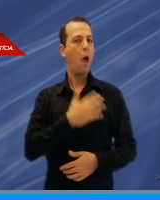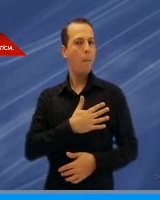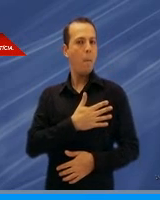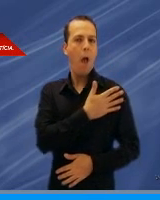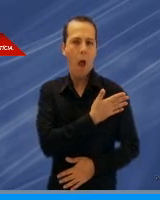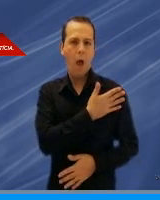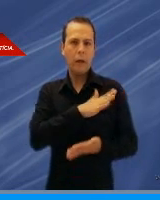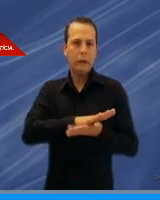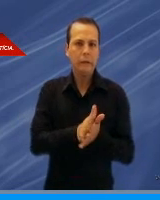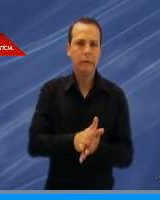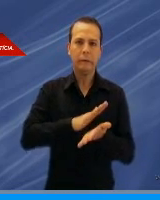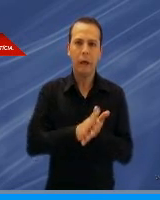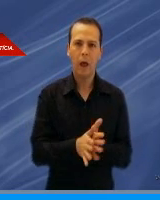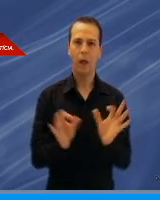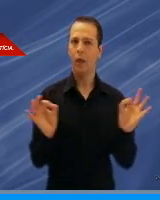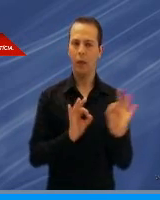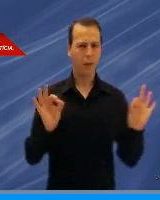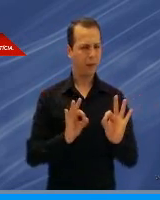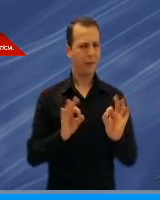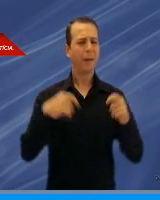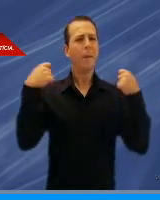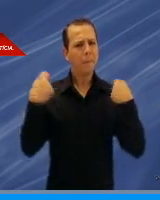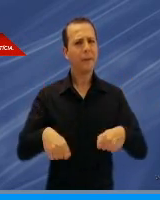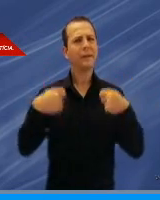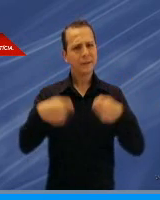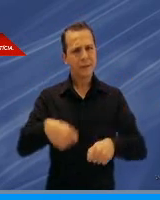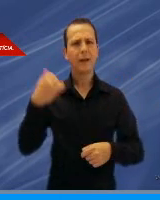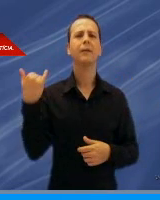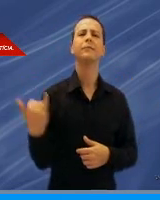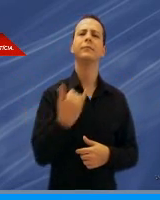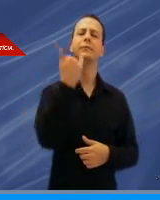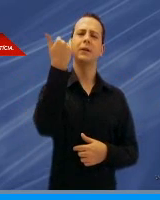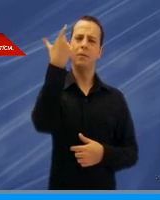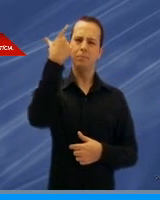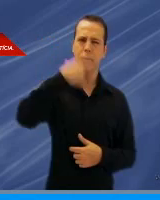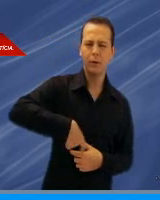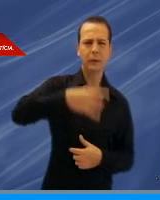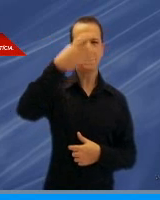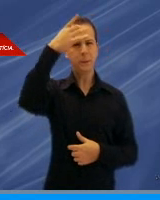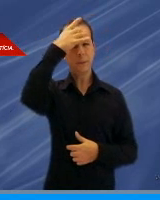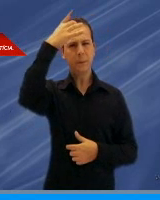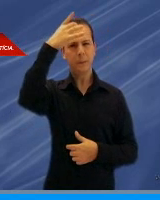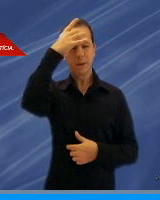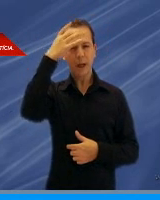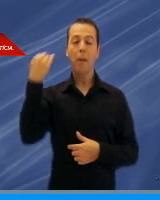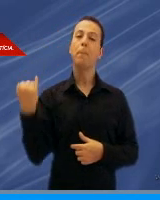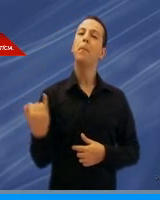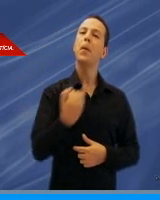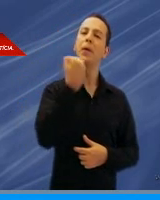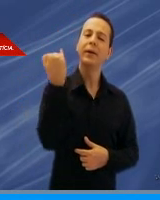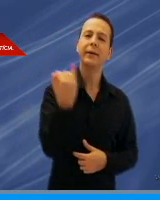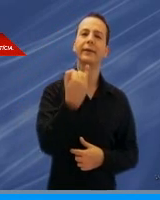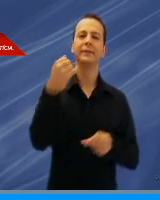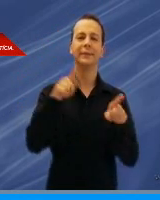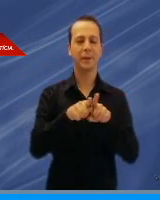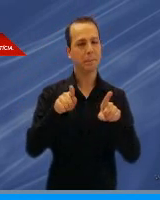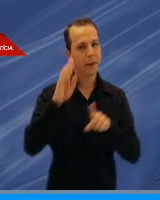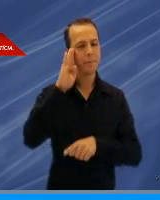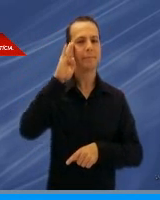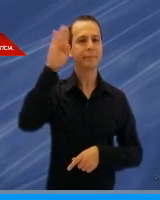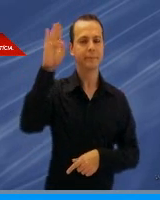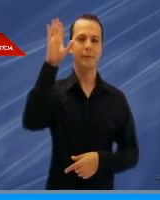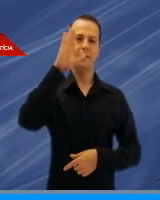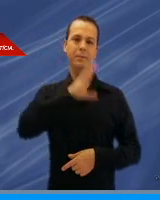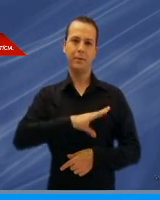preconceitos e investissem na conscientização de que aprender português é